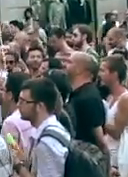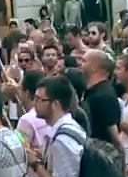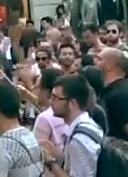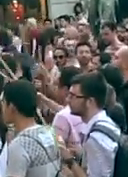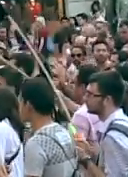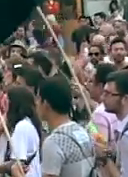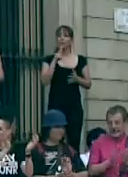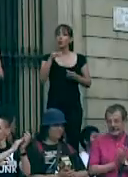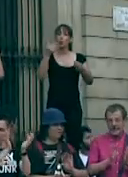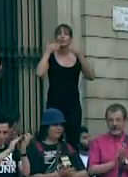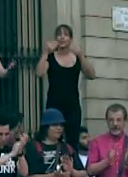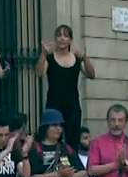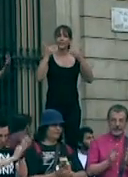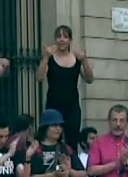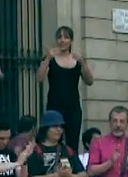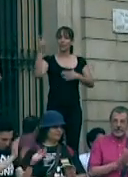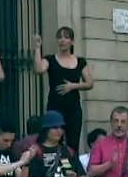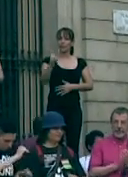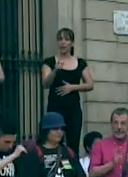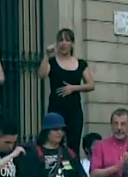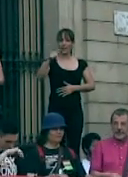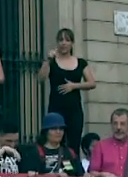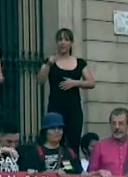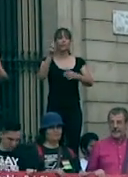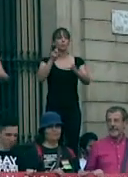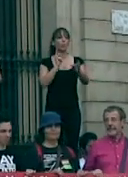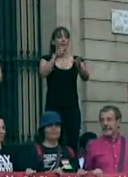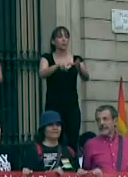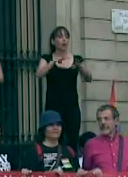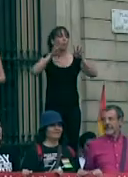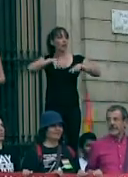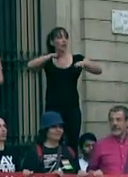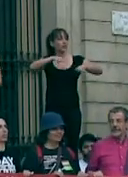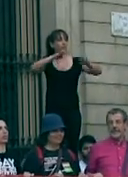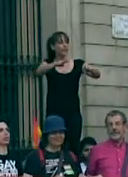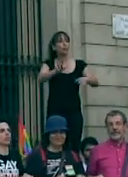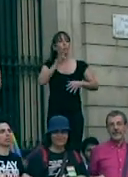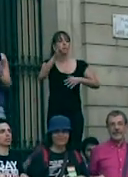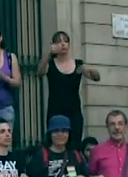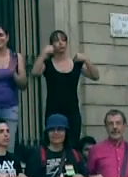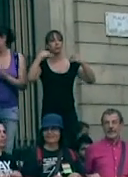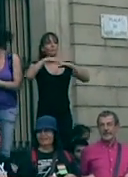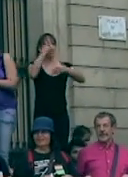I que l'agraïm enormement que hagi estat en tota la manifestació i que ara comenci a llegir el manifest.